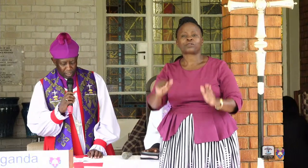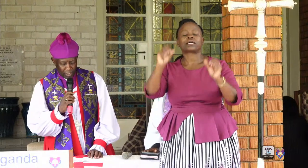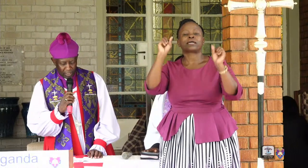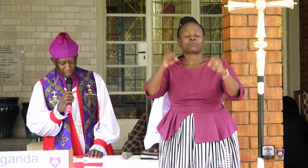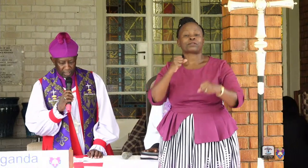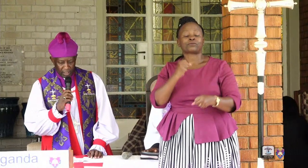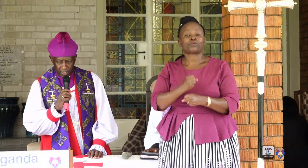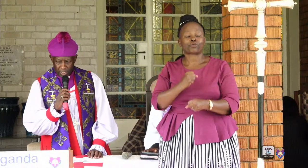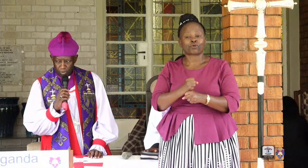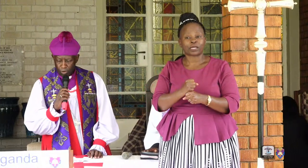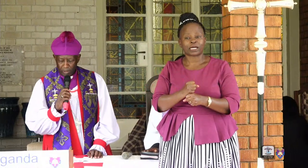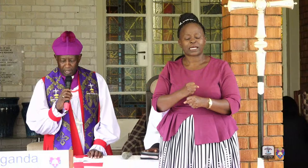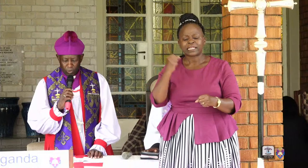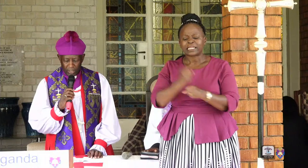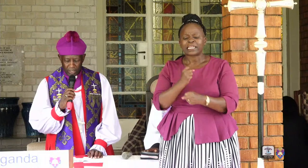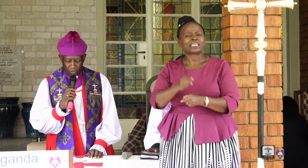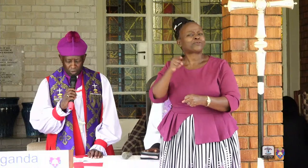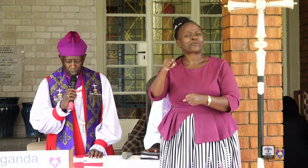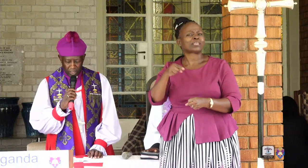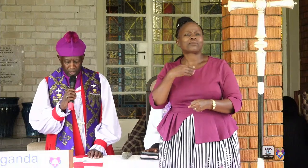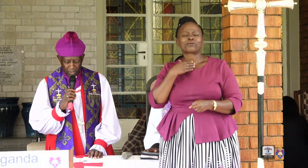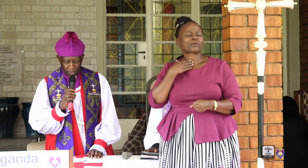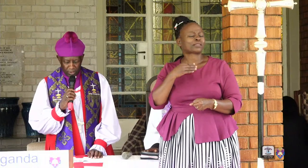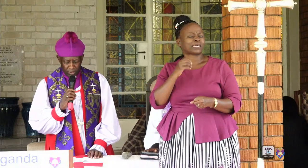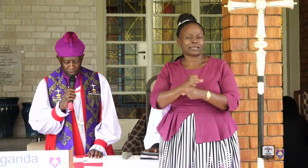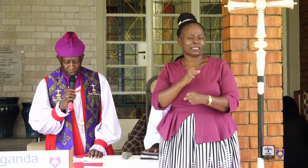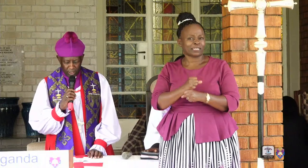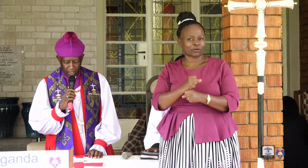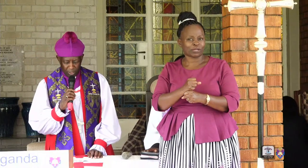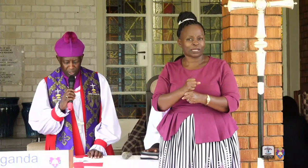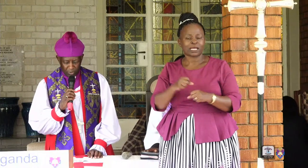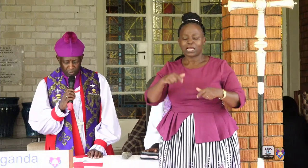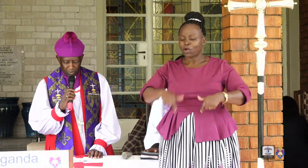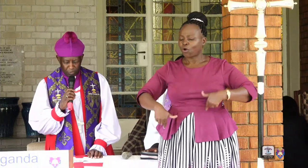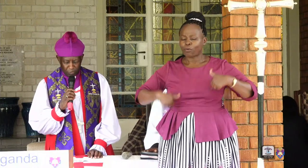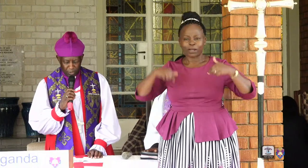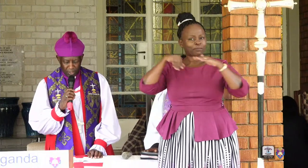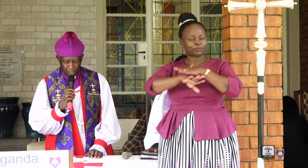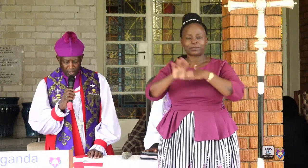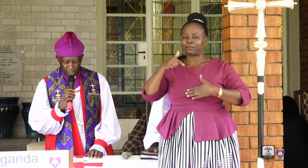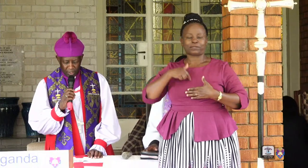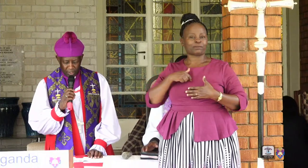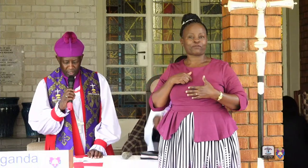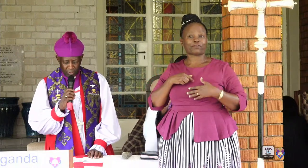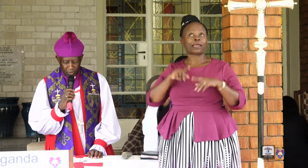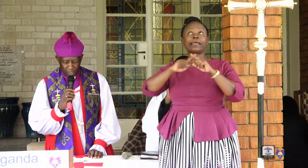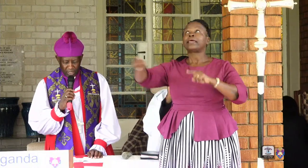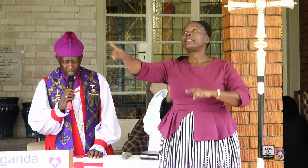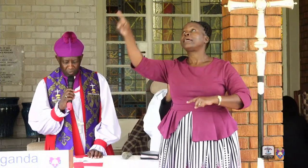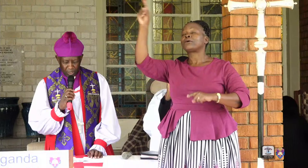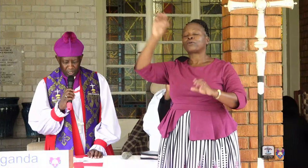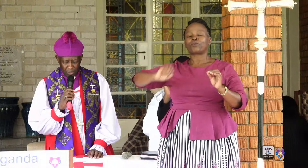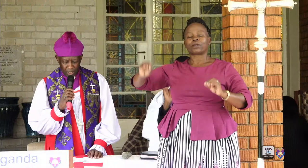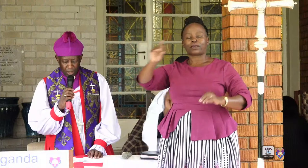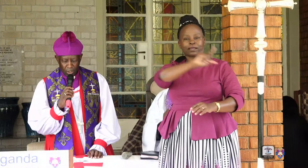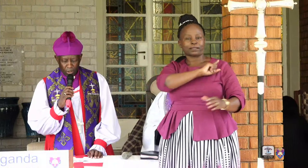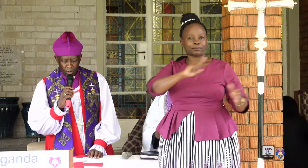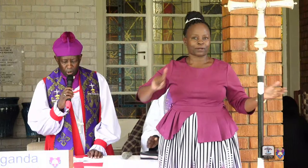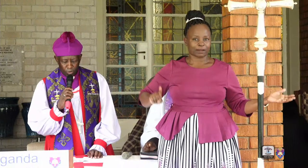okukola, ne tukola ebitatugwanidde kukola, so nga n'amazima temulimu ffe. Naye ggwe, Ayi